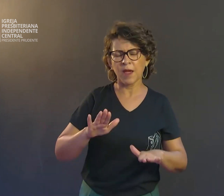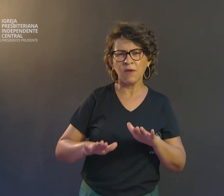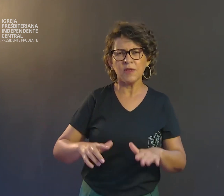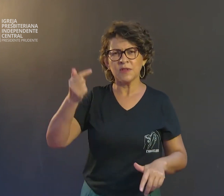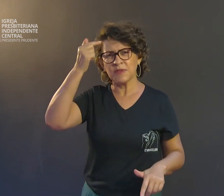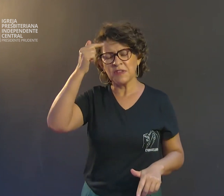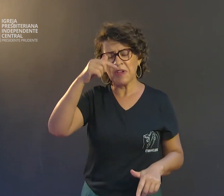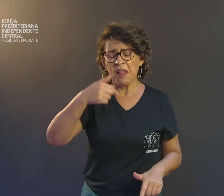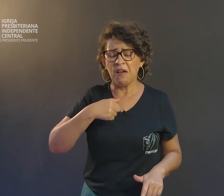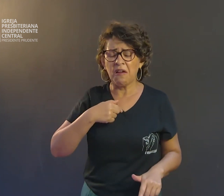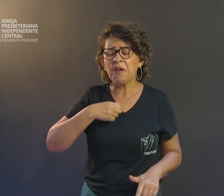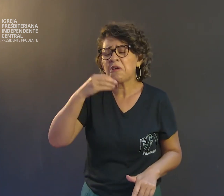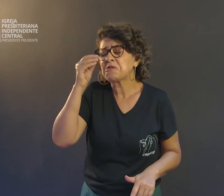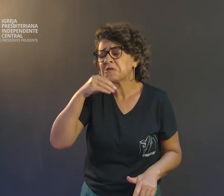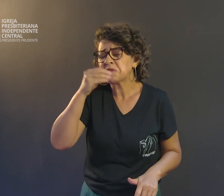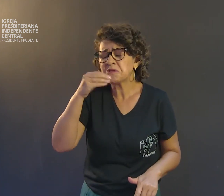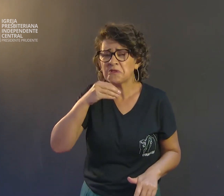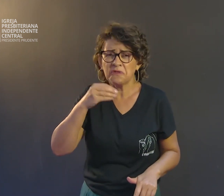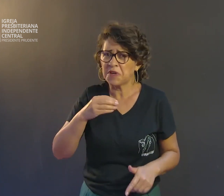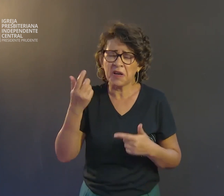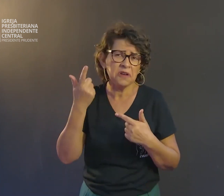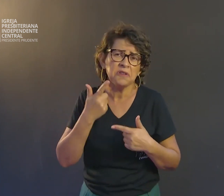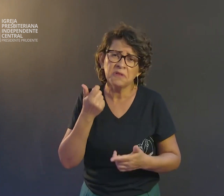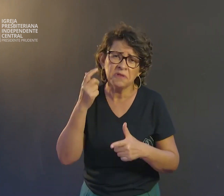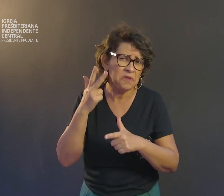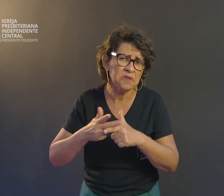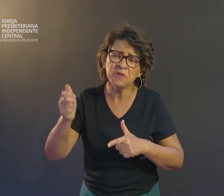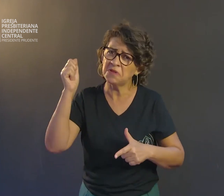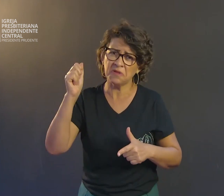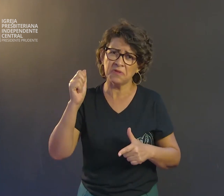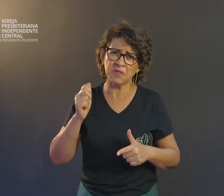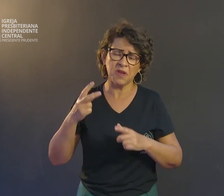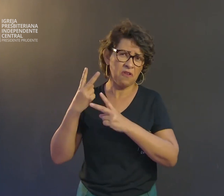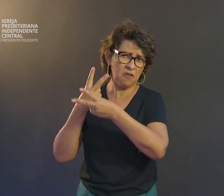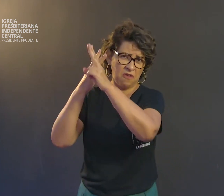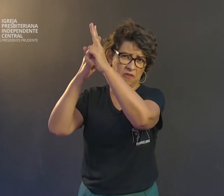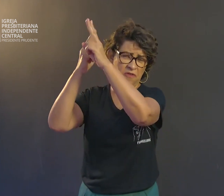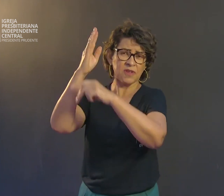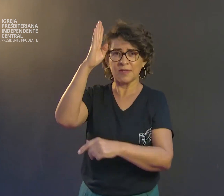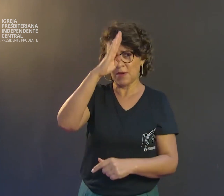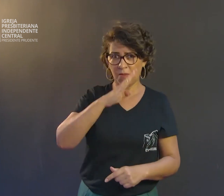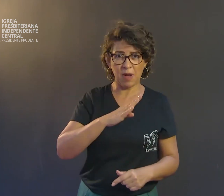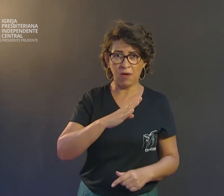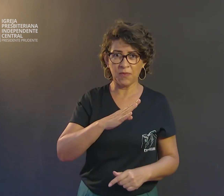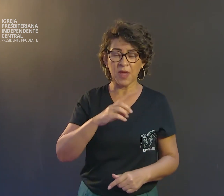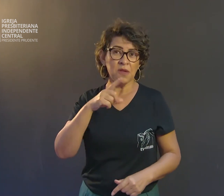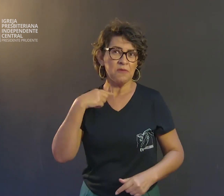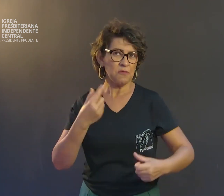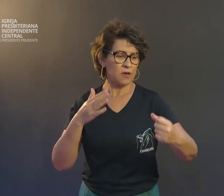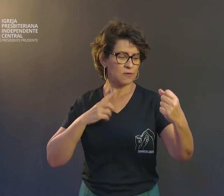mal dentro de você. E afirmo que você está certo. Ninguém possui força suficiente para vencer o